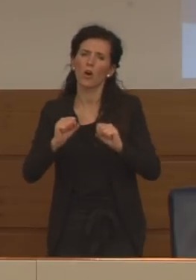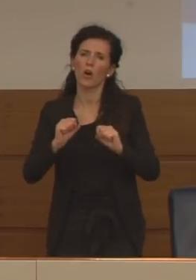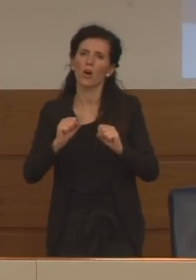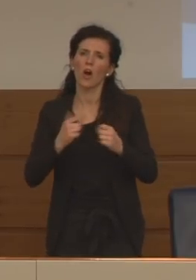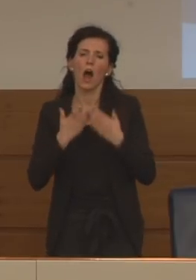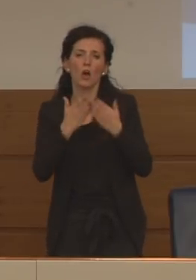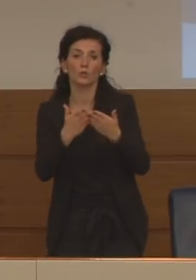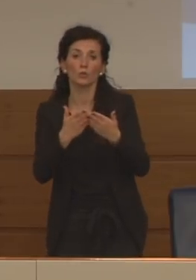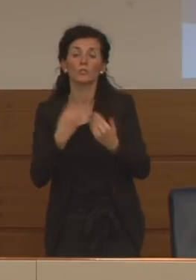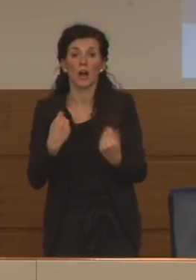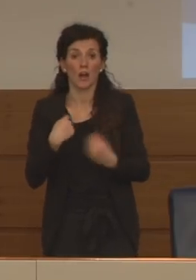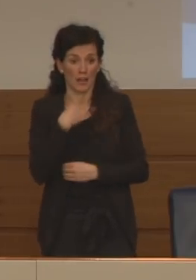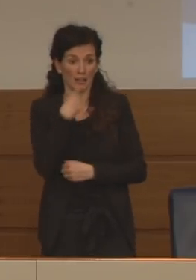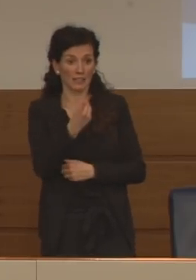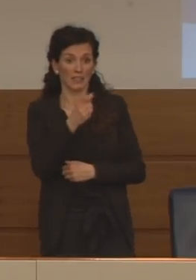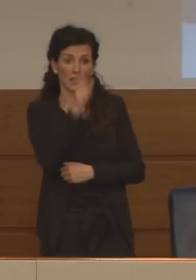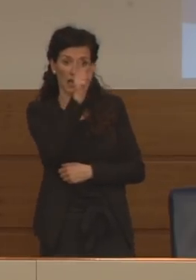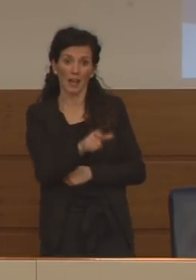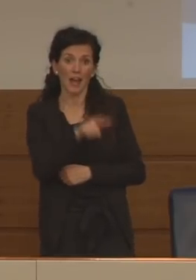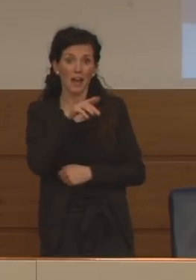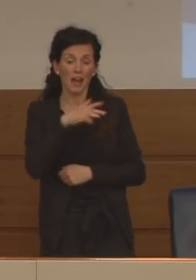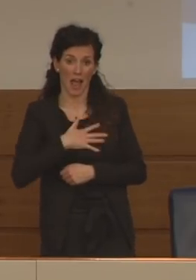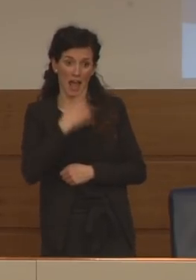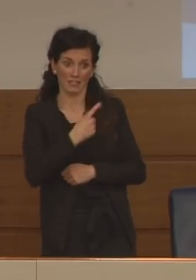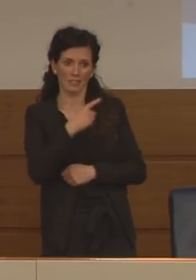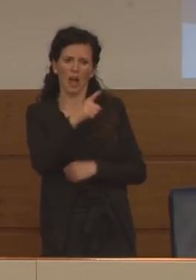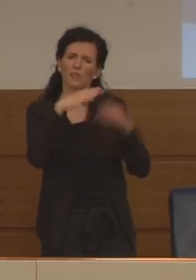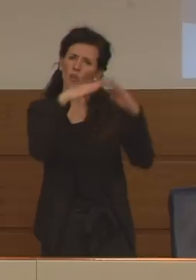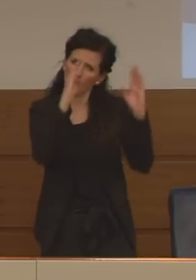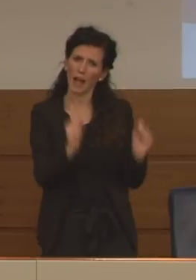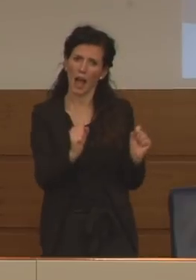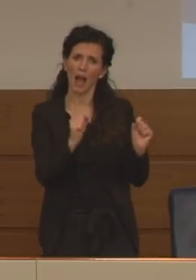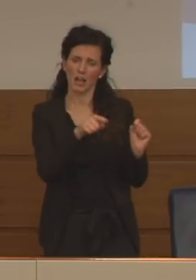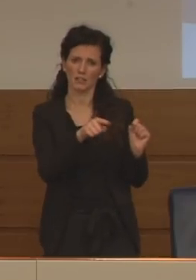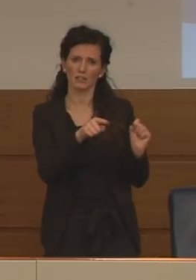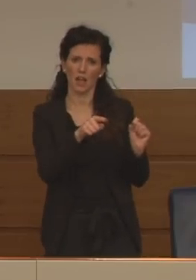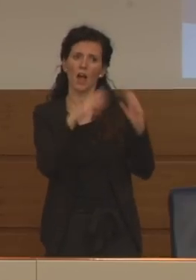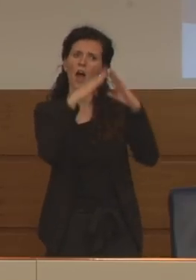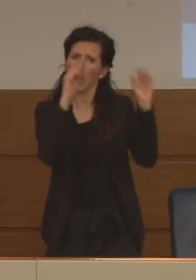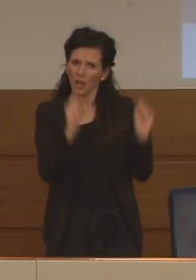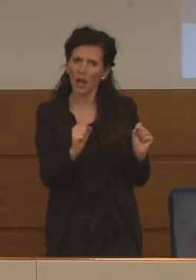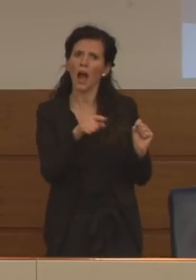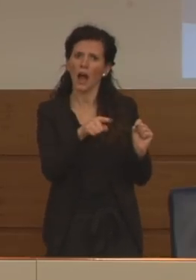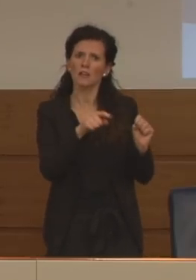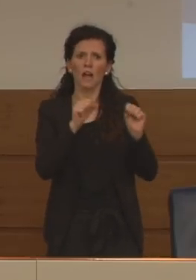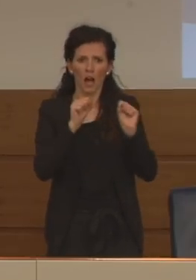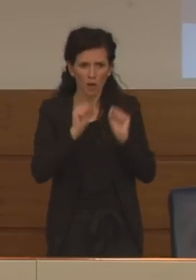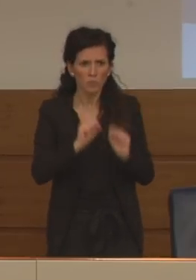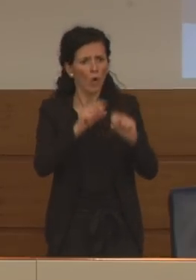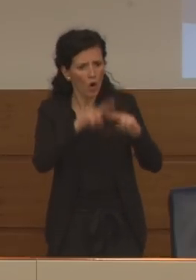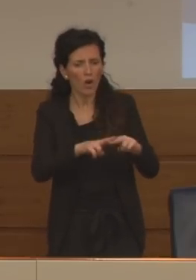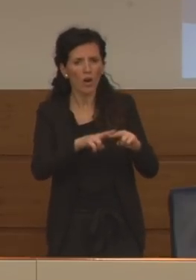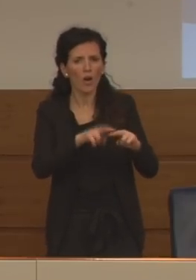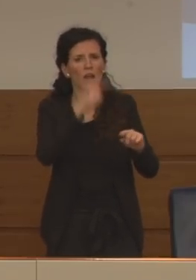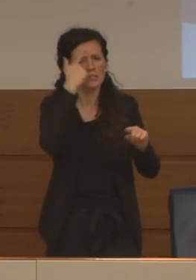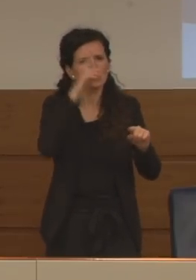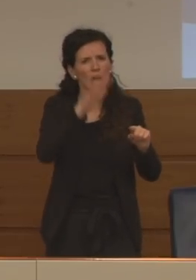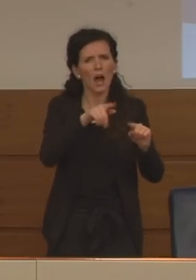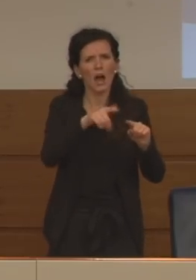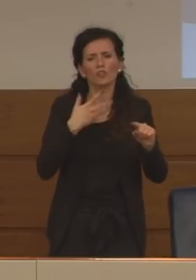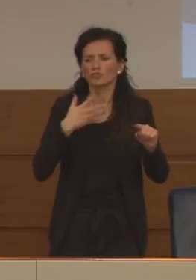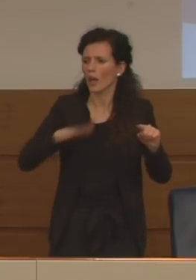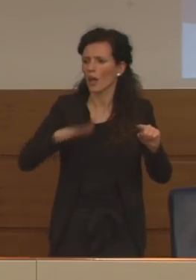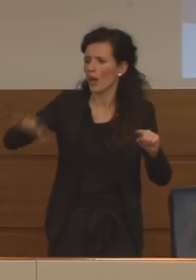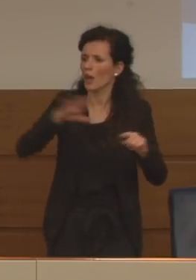diciamo agli anziani state a casa possano star lo possano rimanervi sapendo di avere una rete di persone